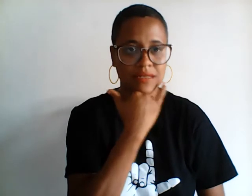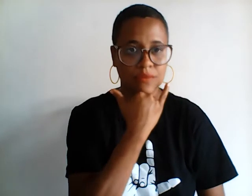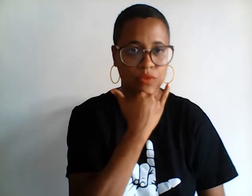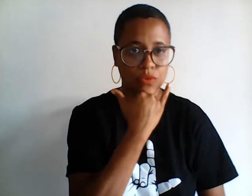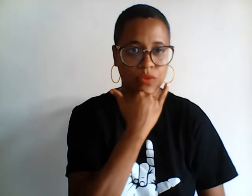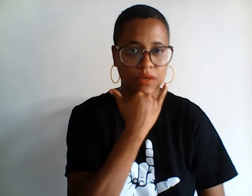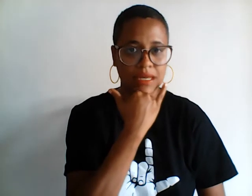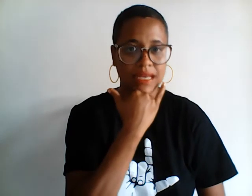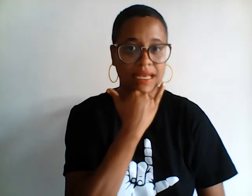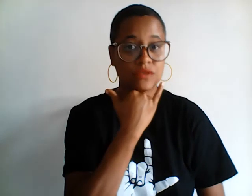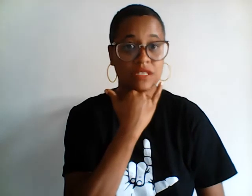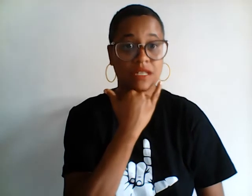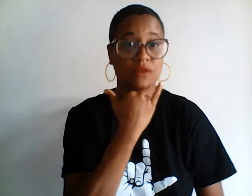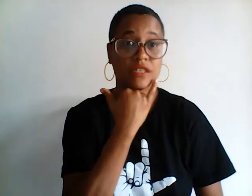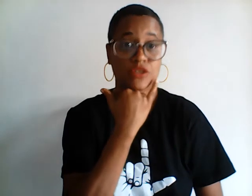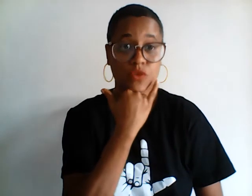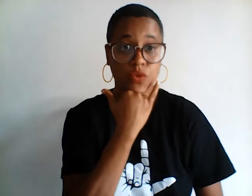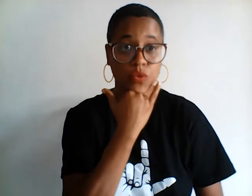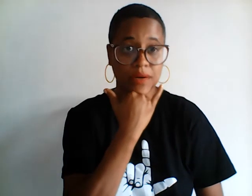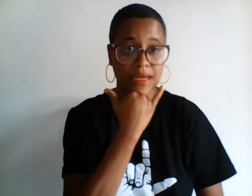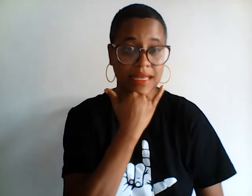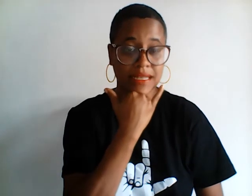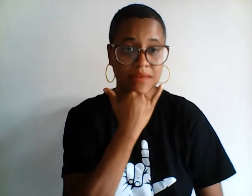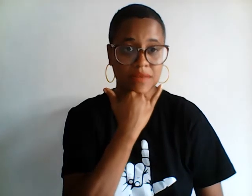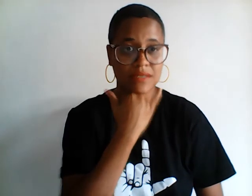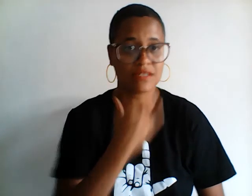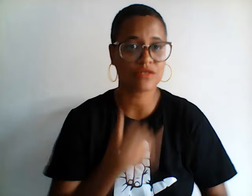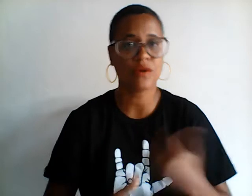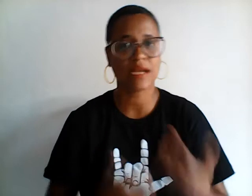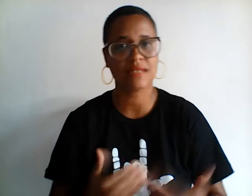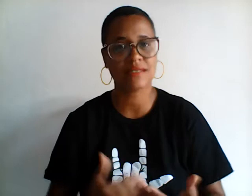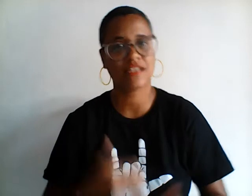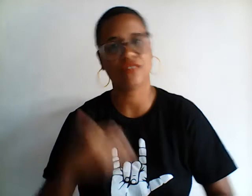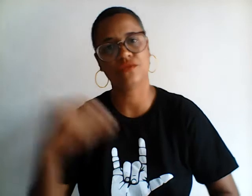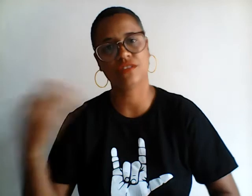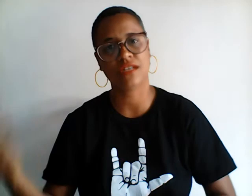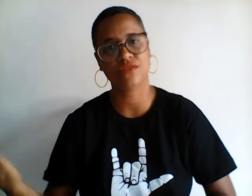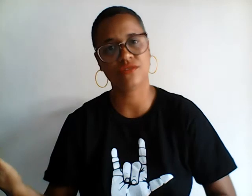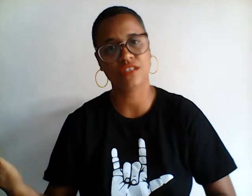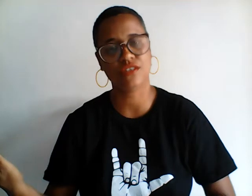símbolo é o sinal de desculpa em Libras, isso não quer dizer que nos Estados Unidos